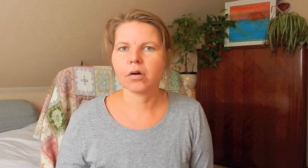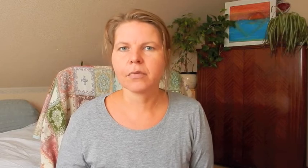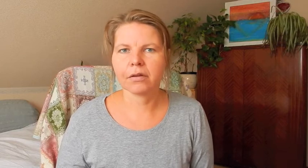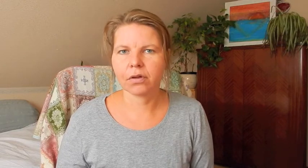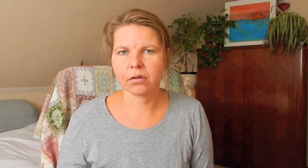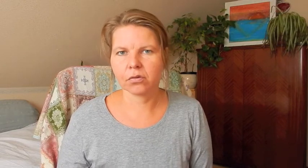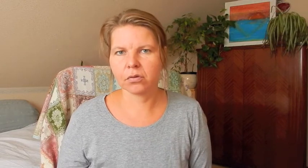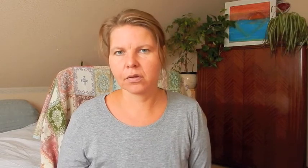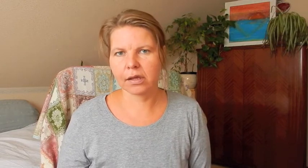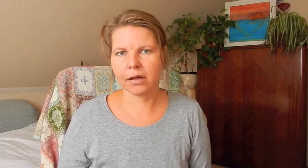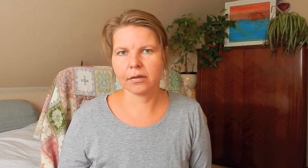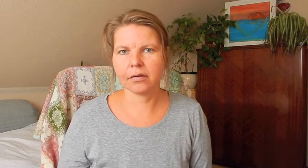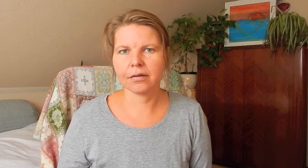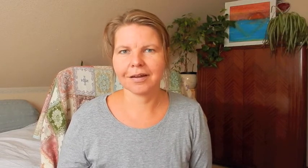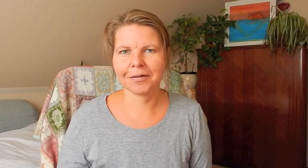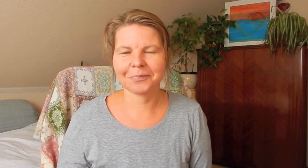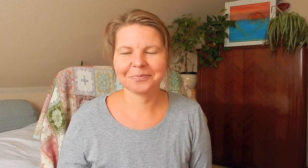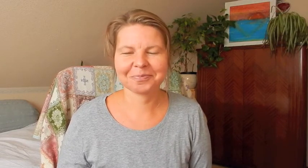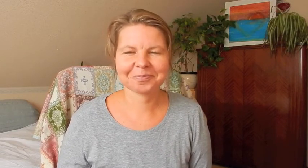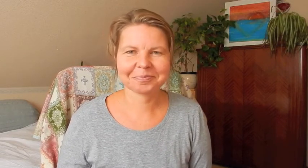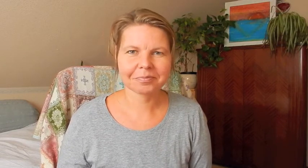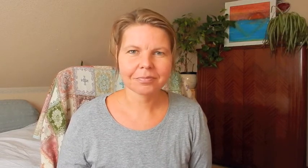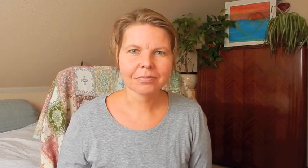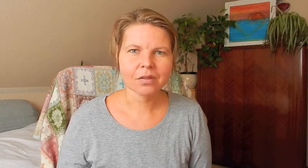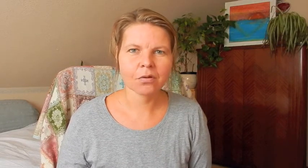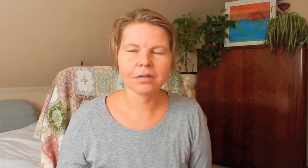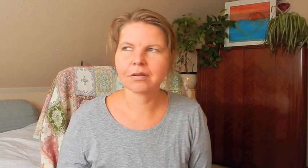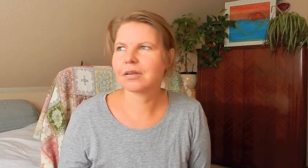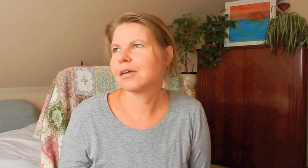kommt einfach diese Unsicherheit, ja. Und